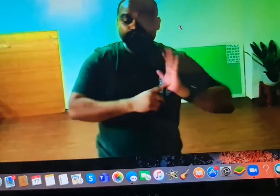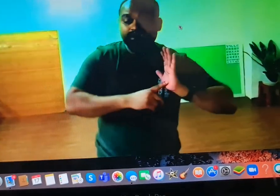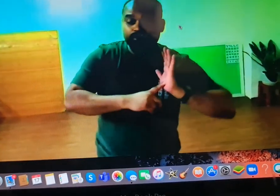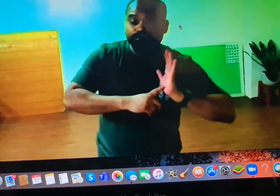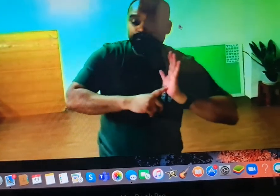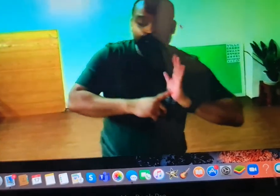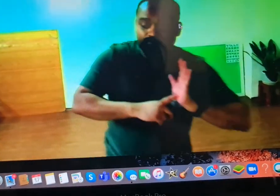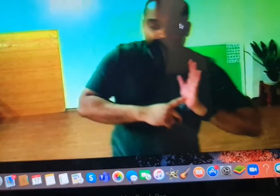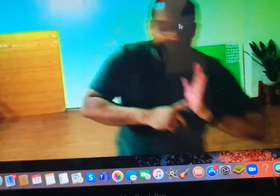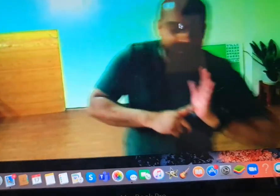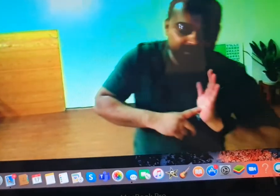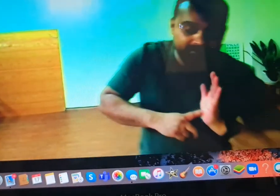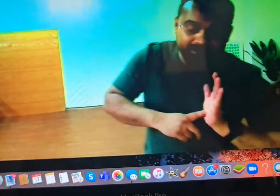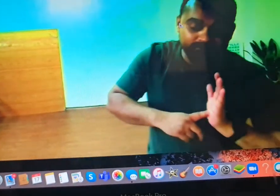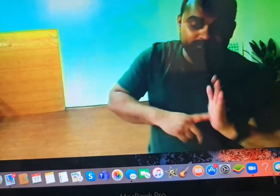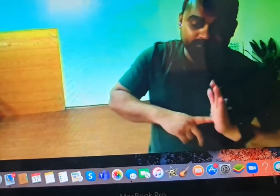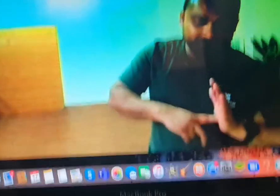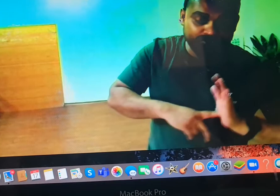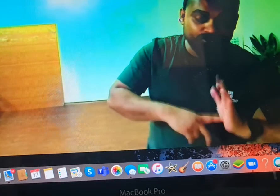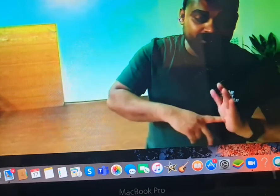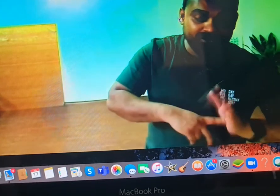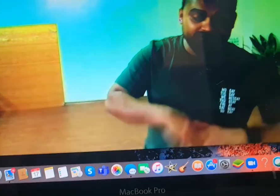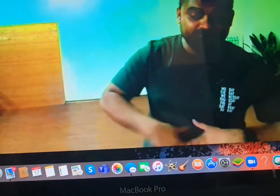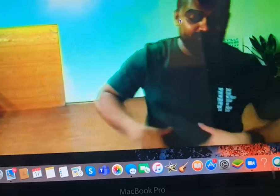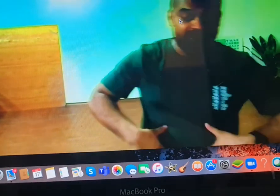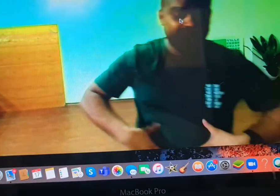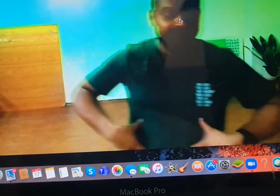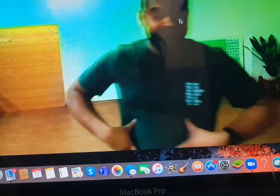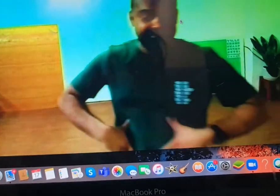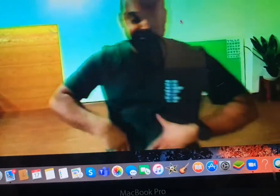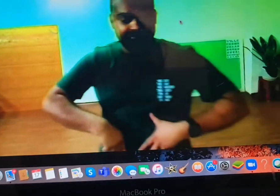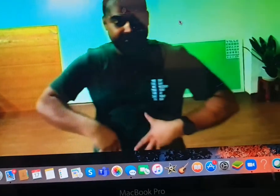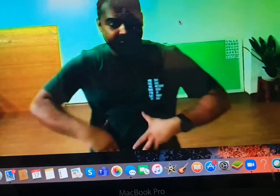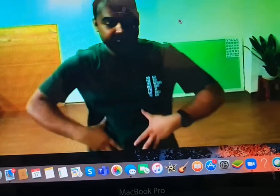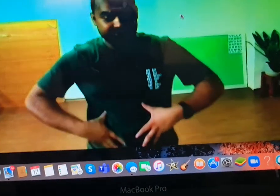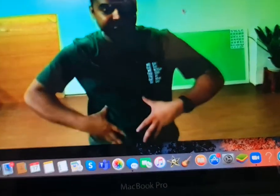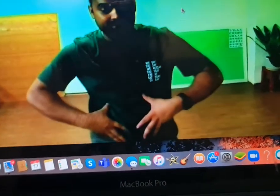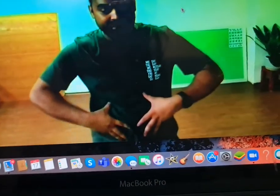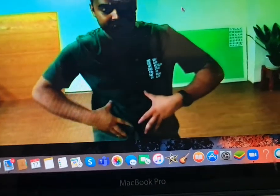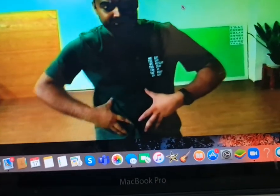नॉट गो फॉर कलरीपयट टू गुरुकुल इफ यू हैविंग अ डिसेंट्री स्टमक अपसेट।